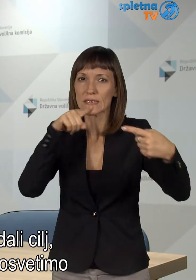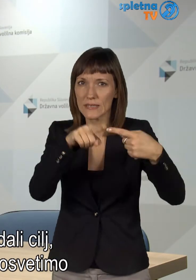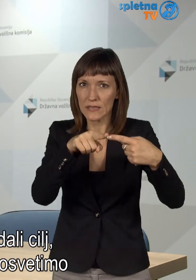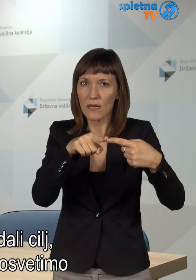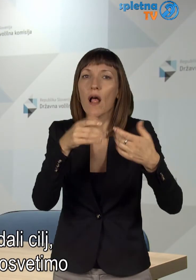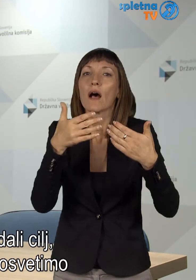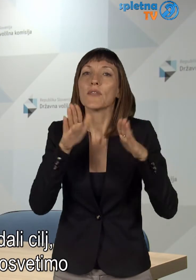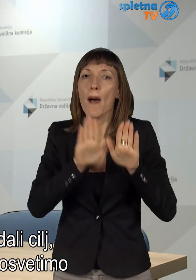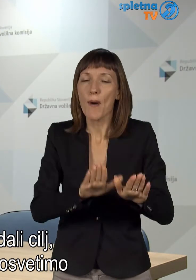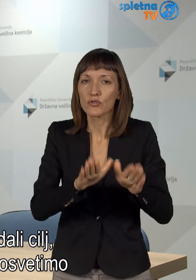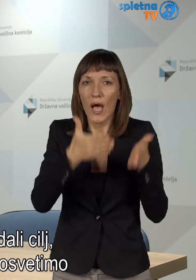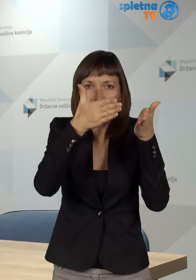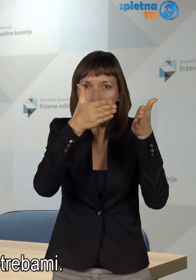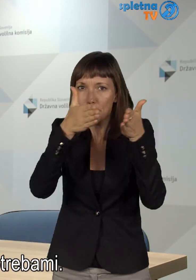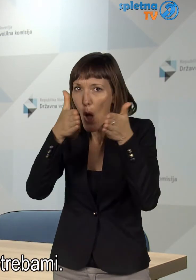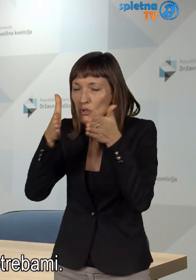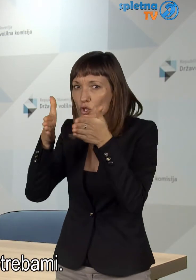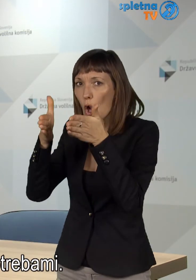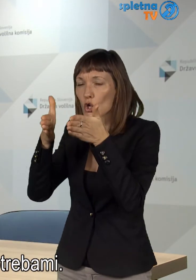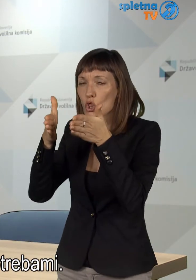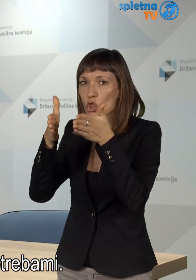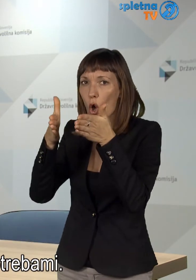posebno pozornost počasi posvetimo tudi